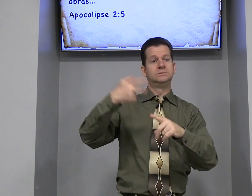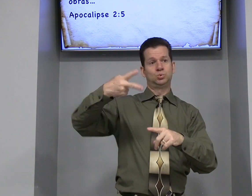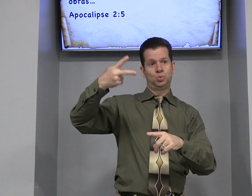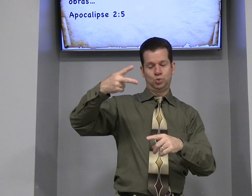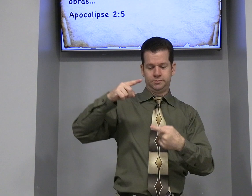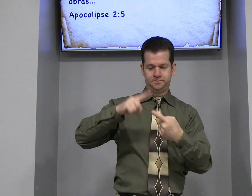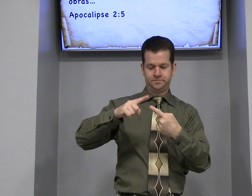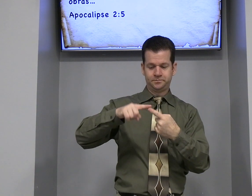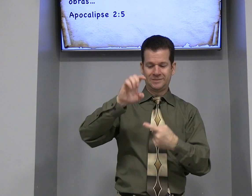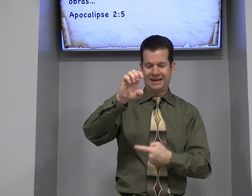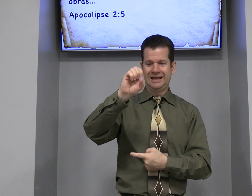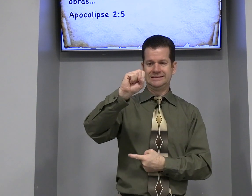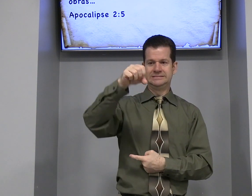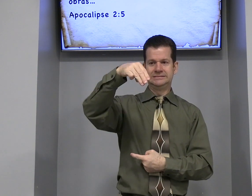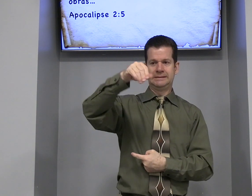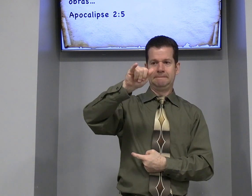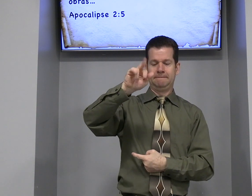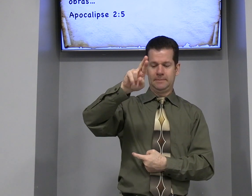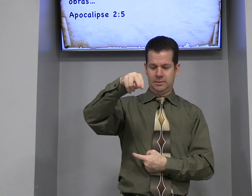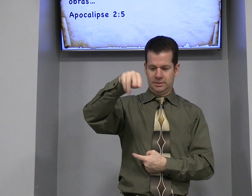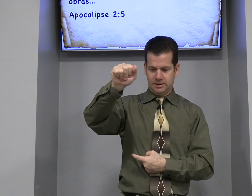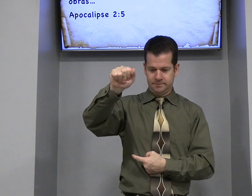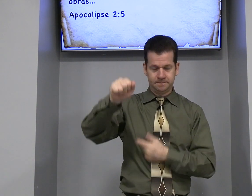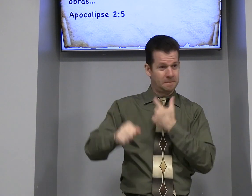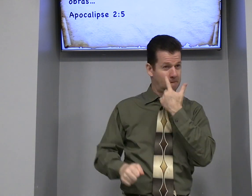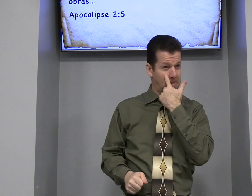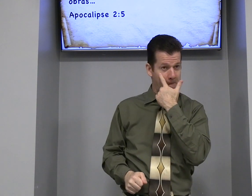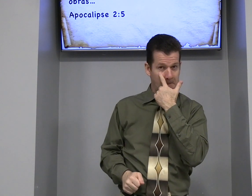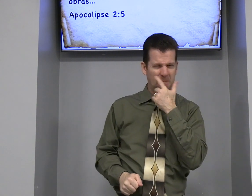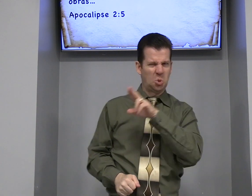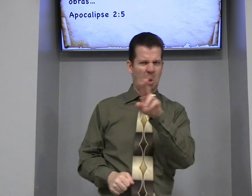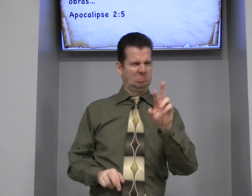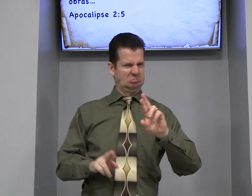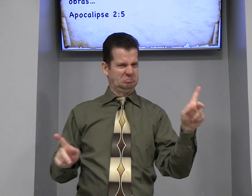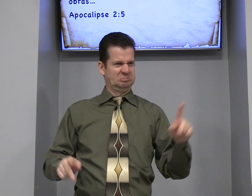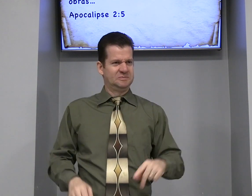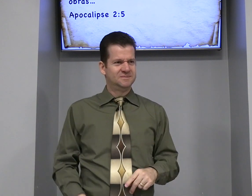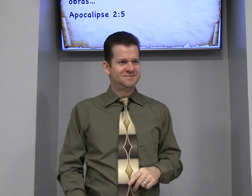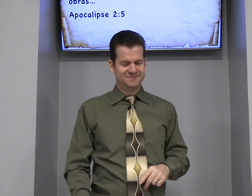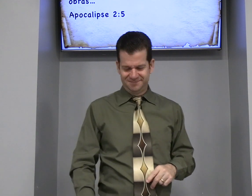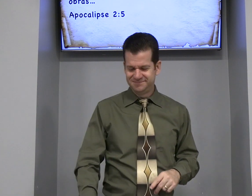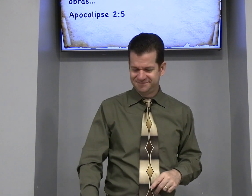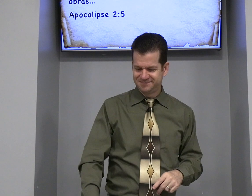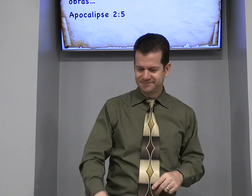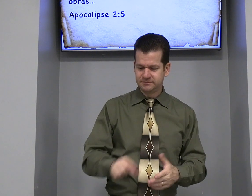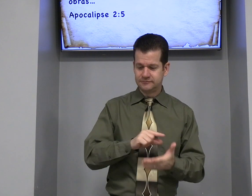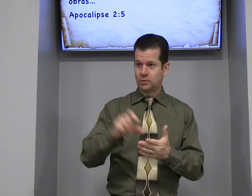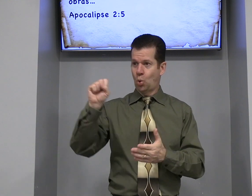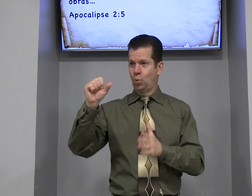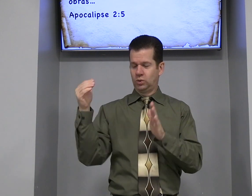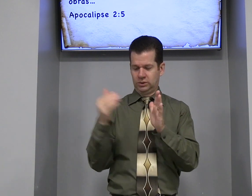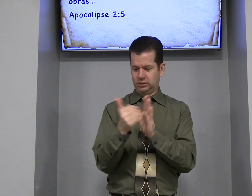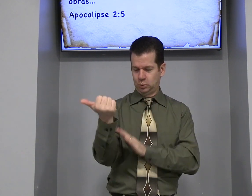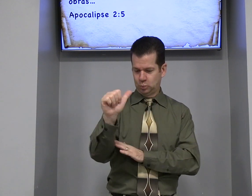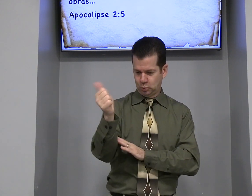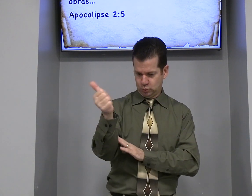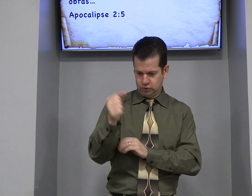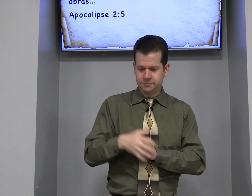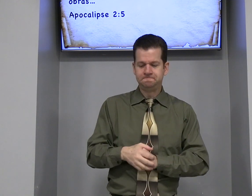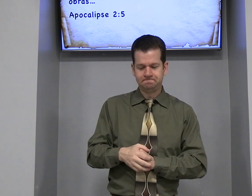Agora, segundo a igreja, Esmirna, nome diferente, versículo 1